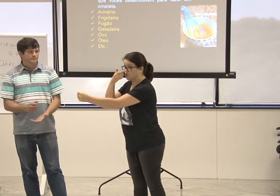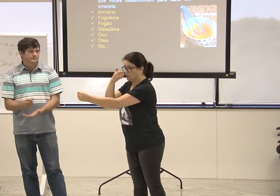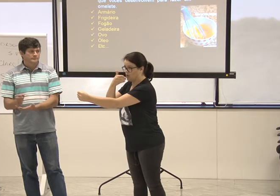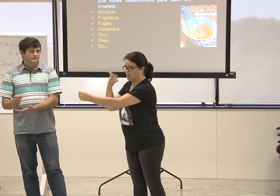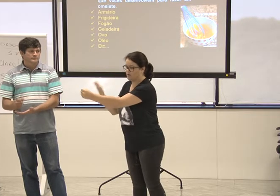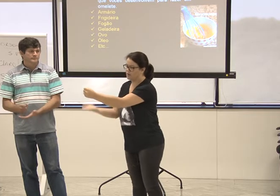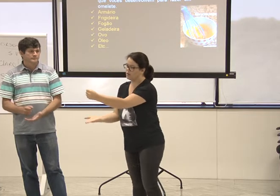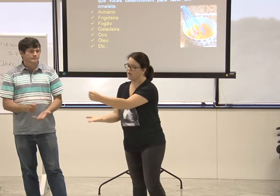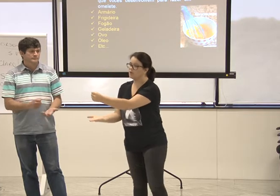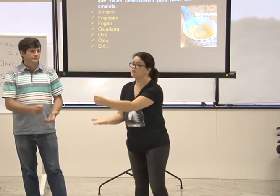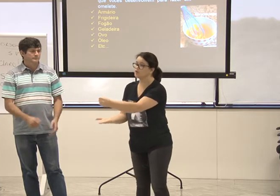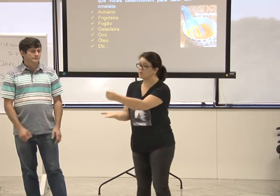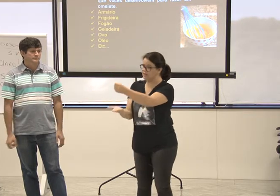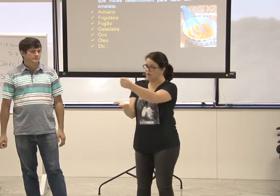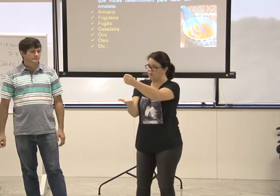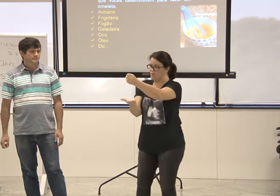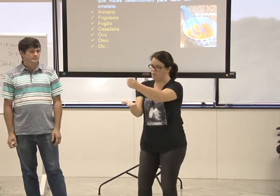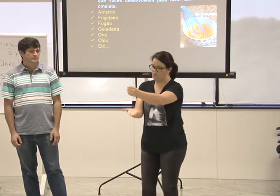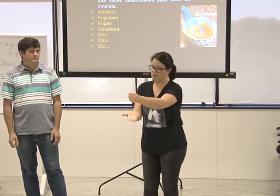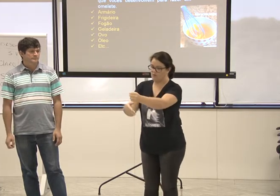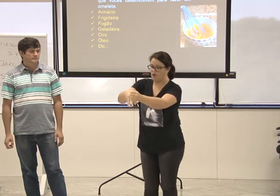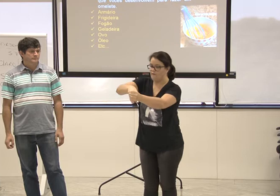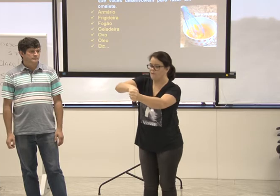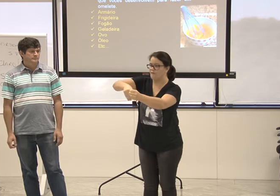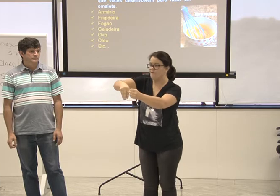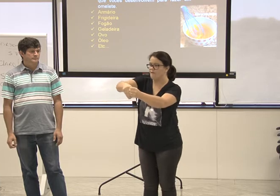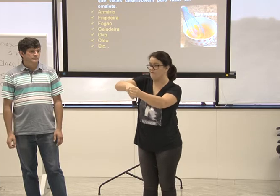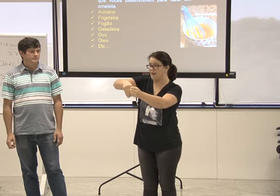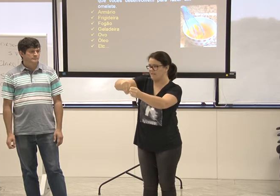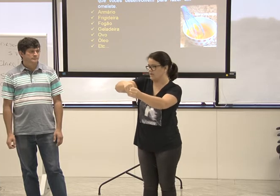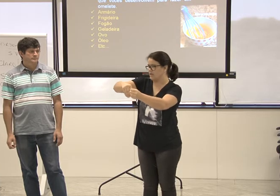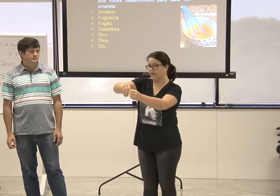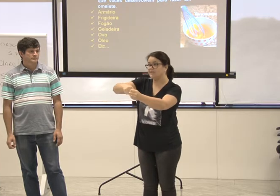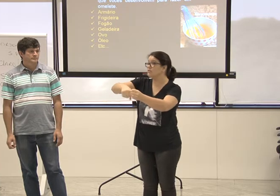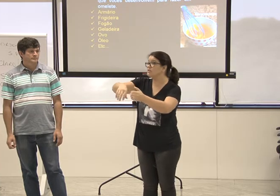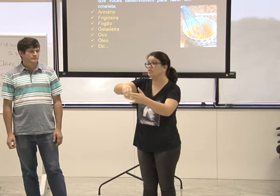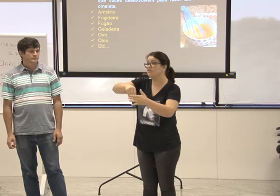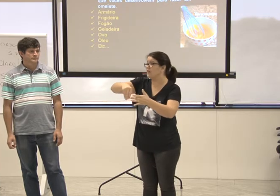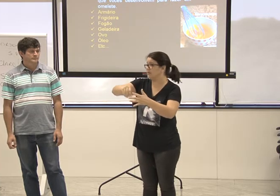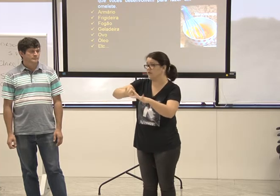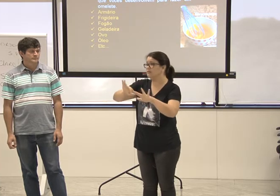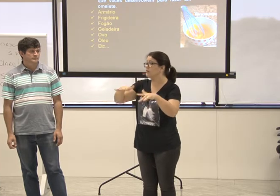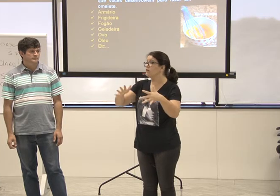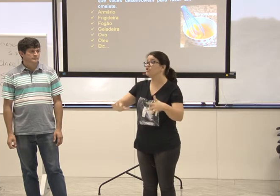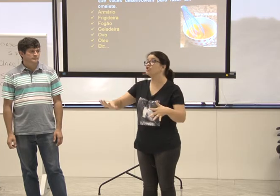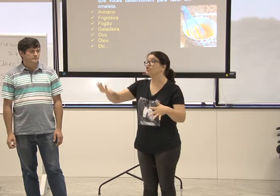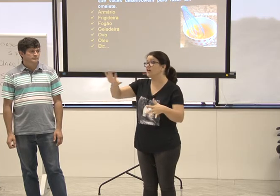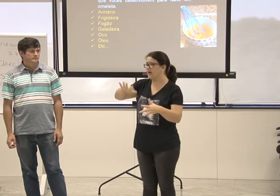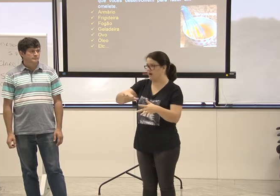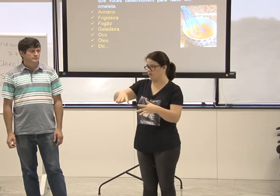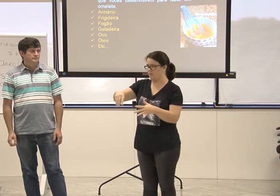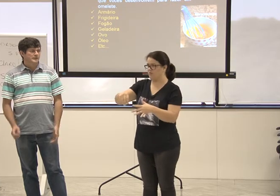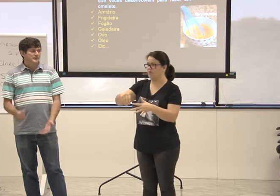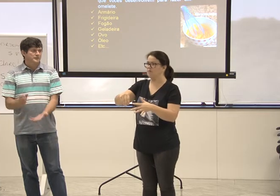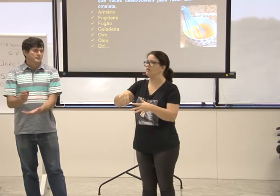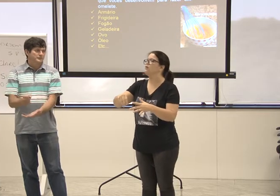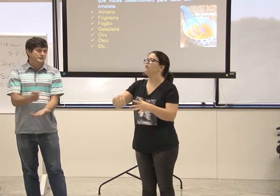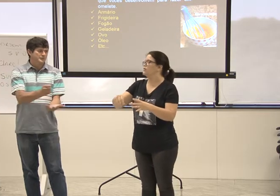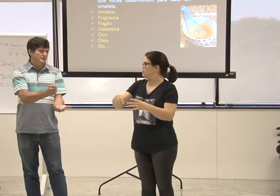Açúcar. É como se fosse o saco. Farinha. Esse é o sinal de farinha geral. É